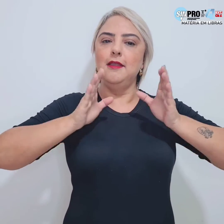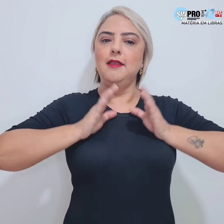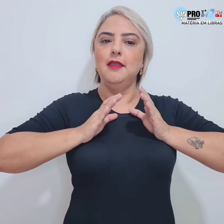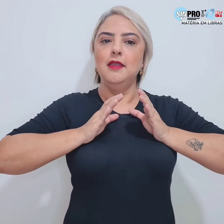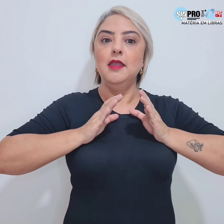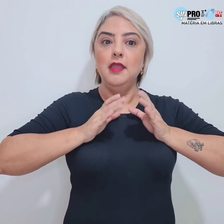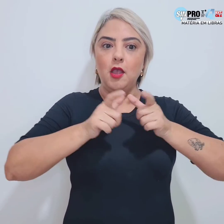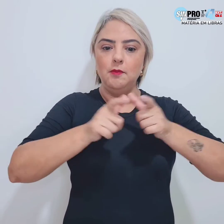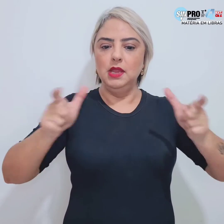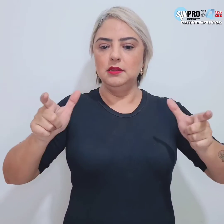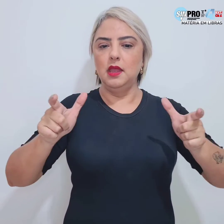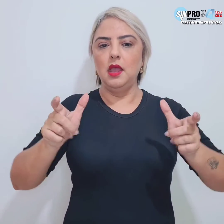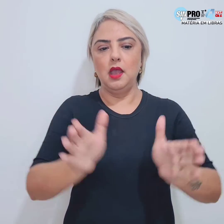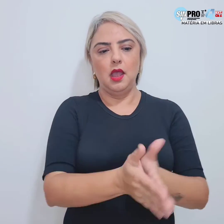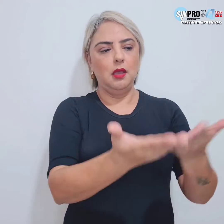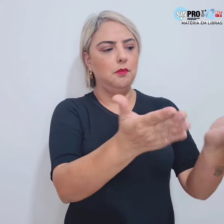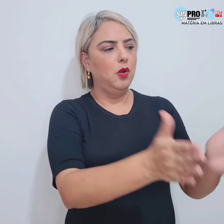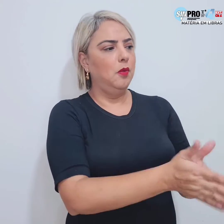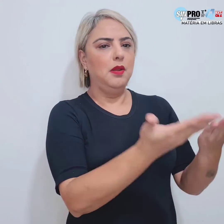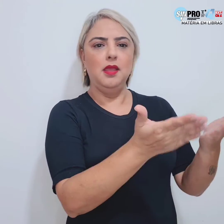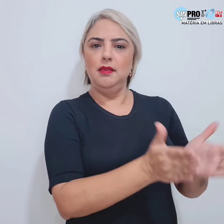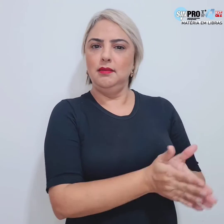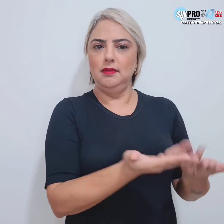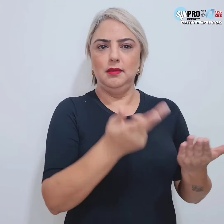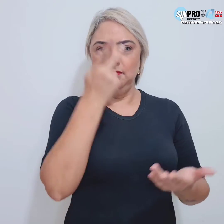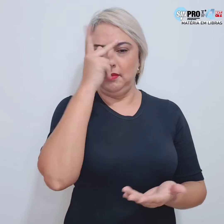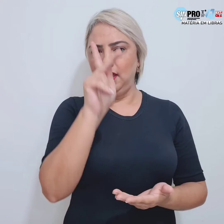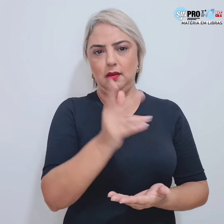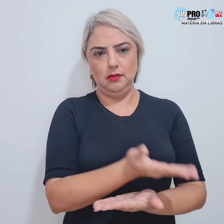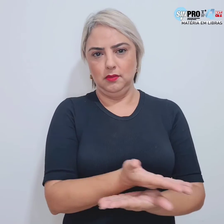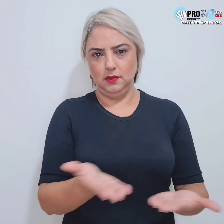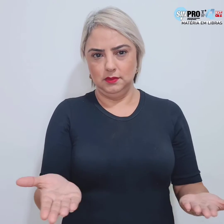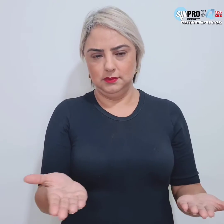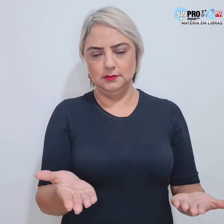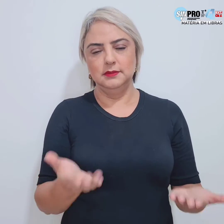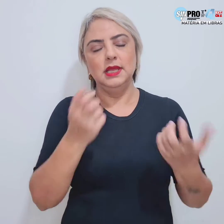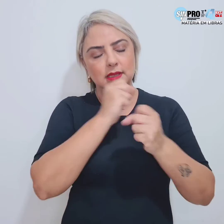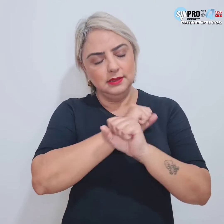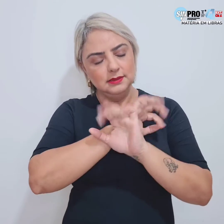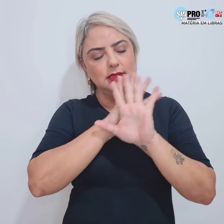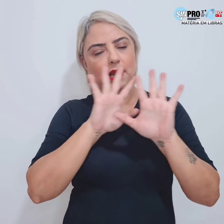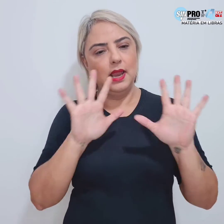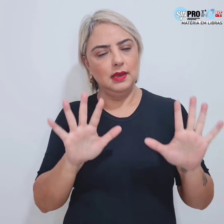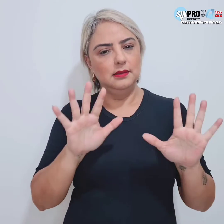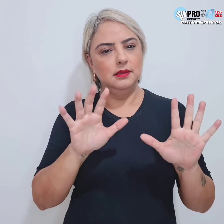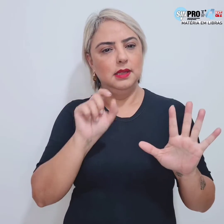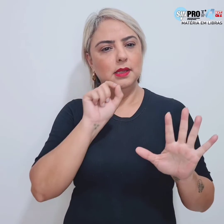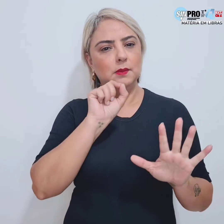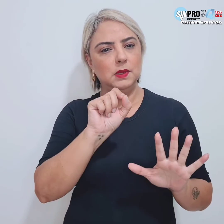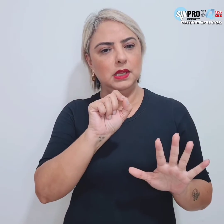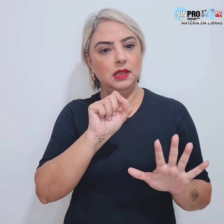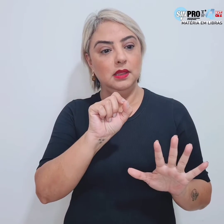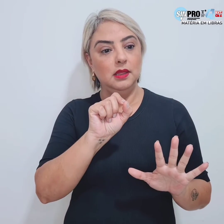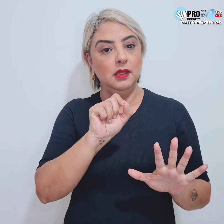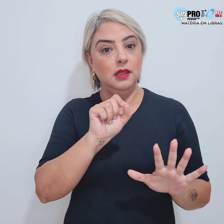pobreza nas demais classes. Esclarecemos que com ou sem pandemia,